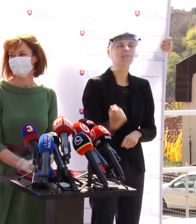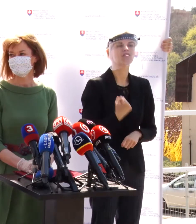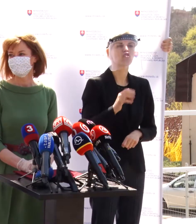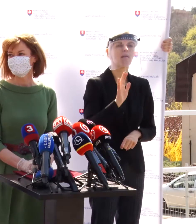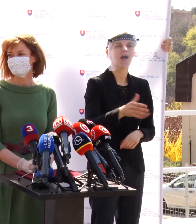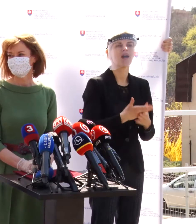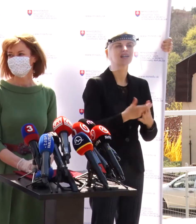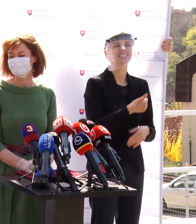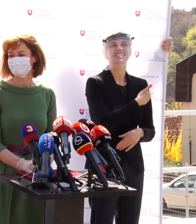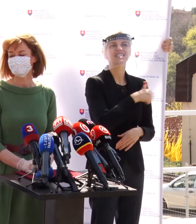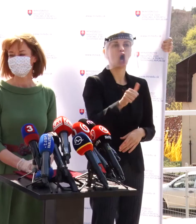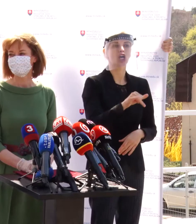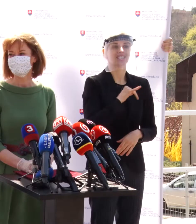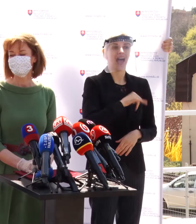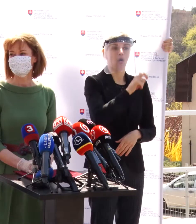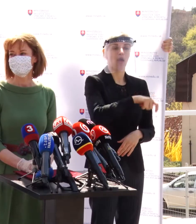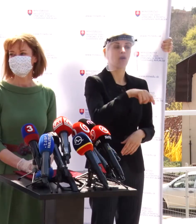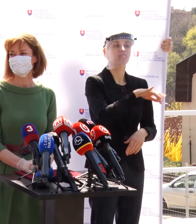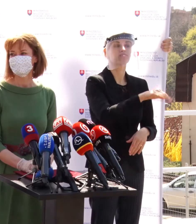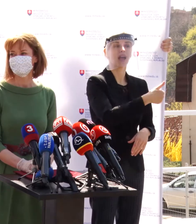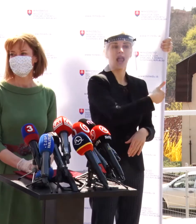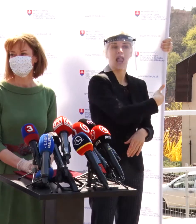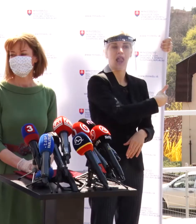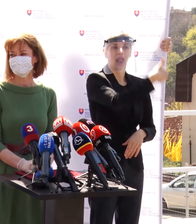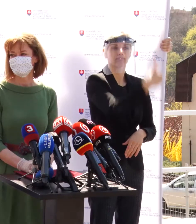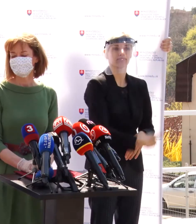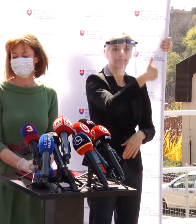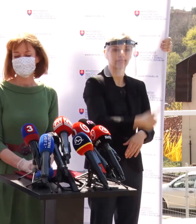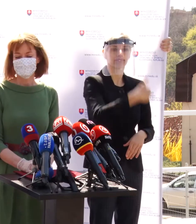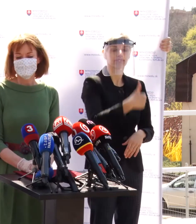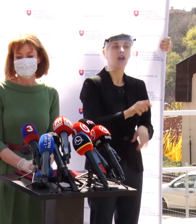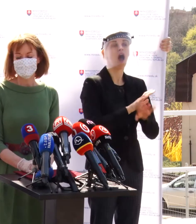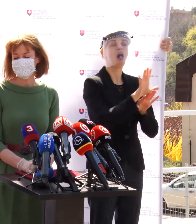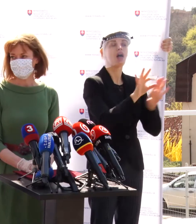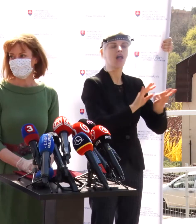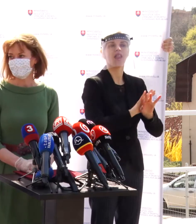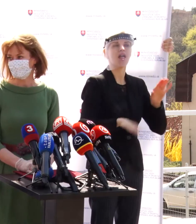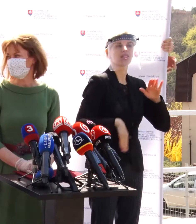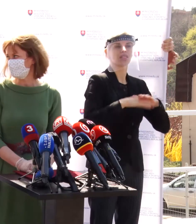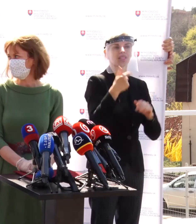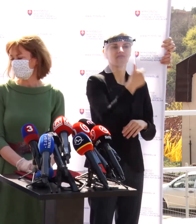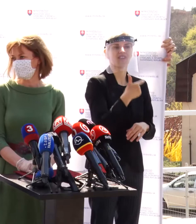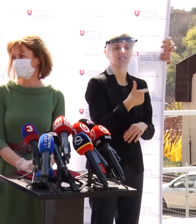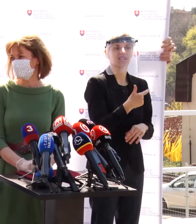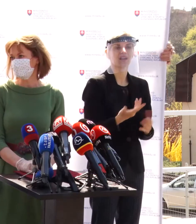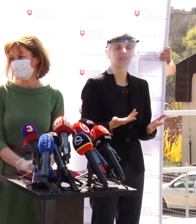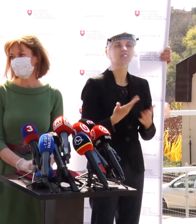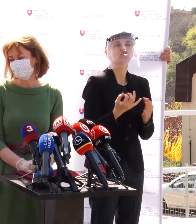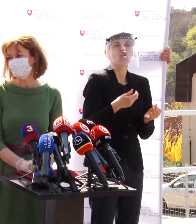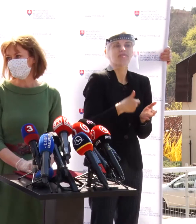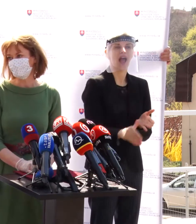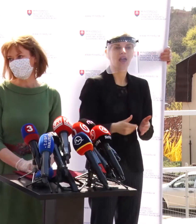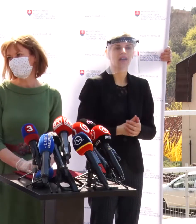Mm-hmm. Ja by som sa vyhla nejakému zmetočnému informovaniu,